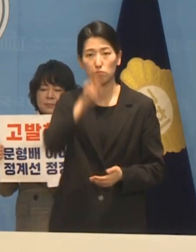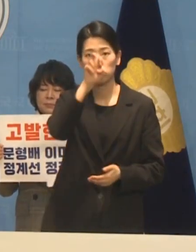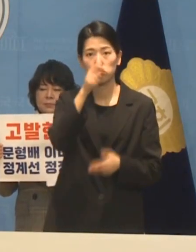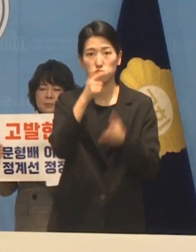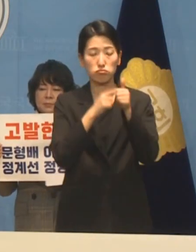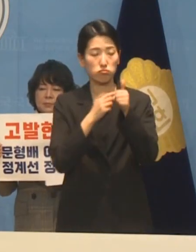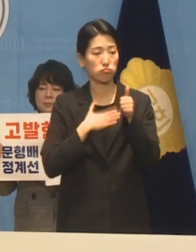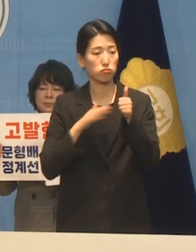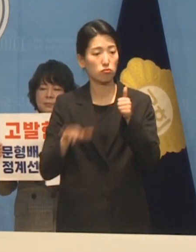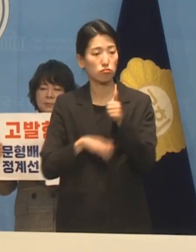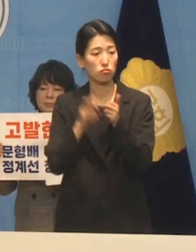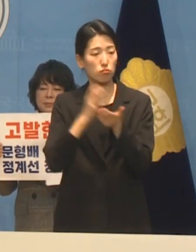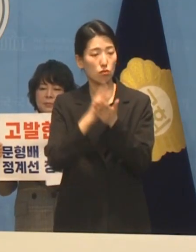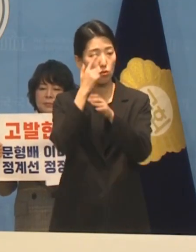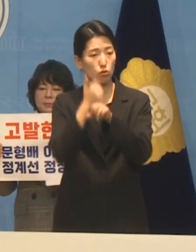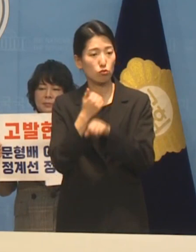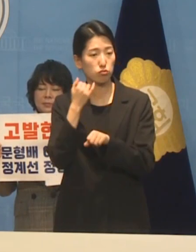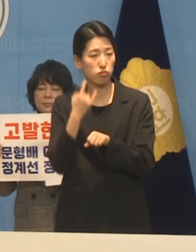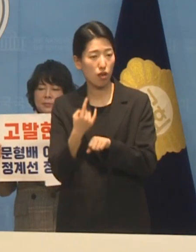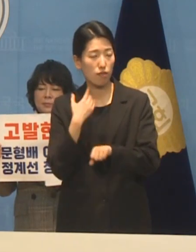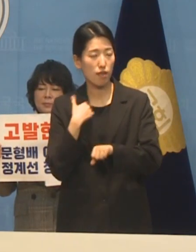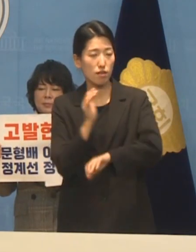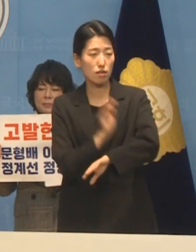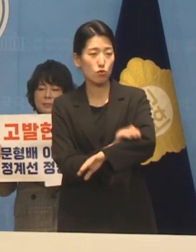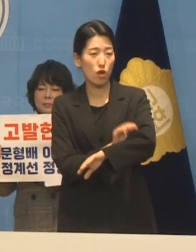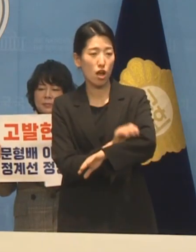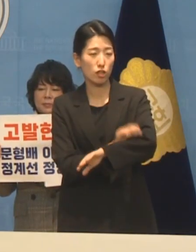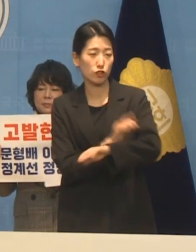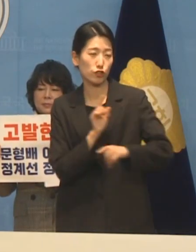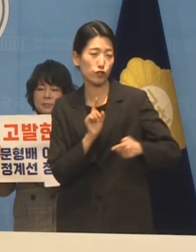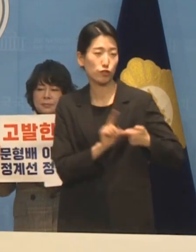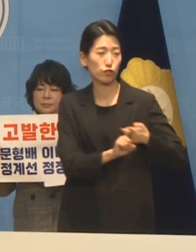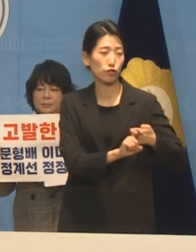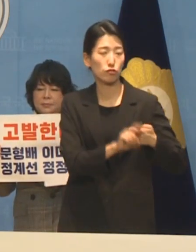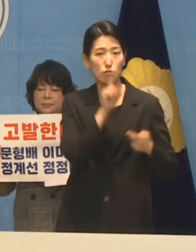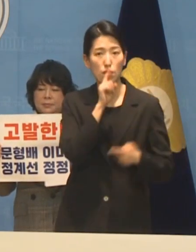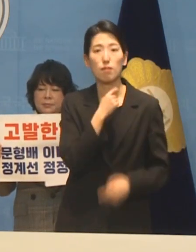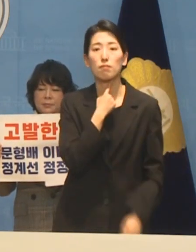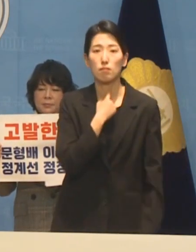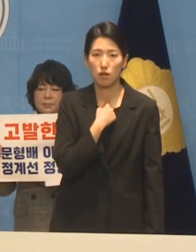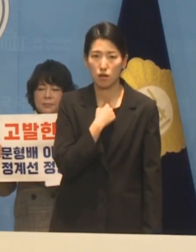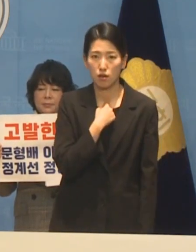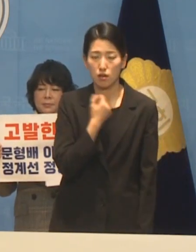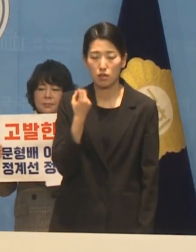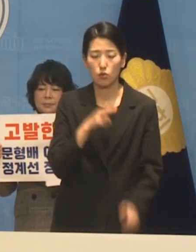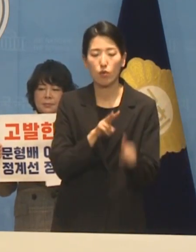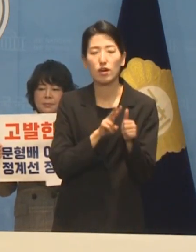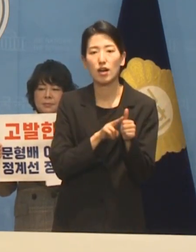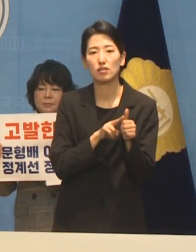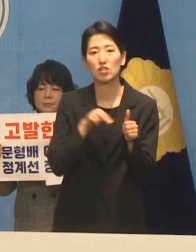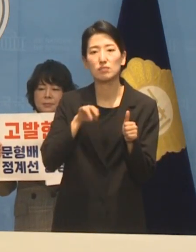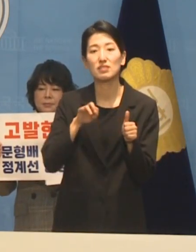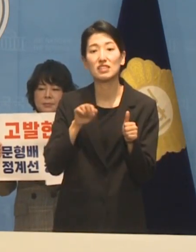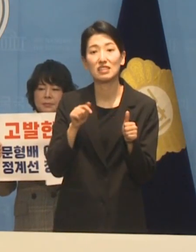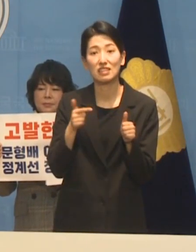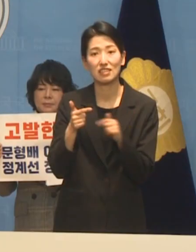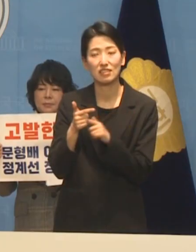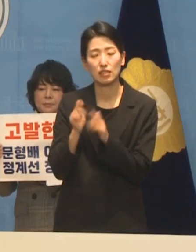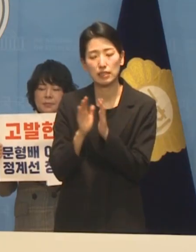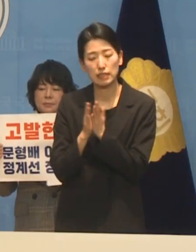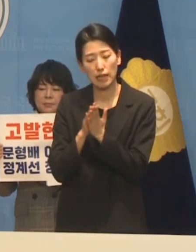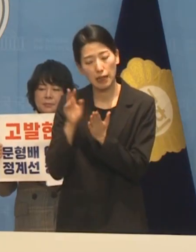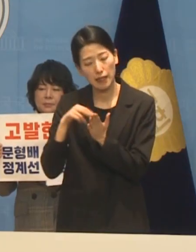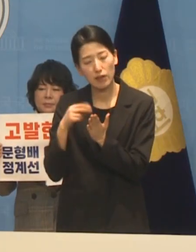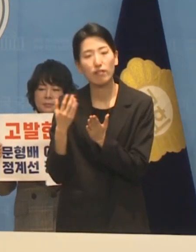우리법 연구회에서도 가장 좌측에 있다라고 말한 적이 있습니다. 또한 간첩인 신영복의 저서를 대부분